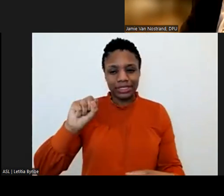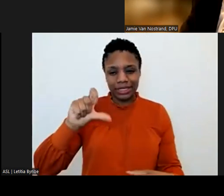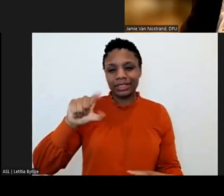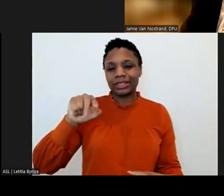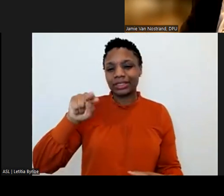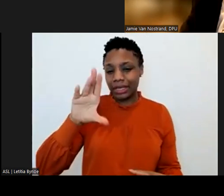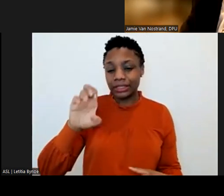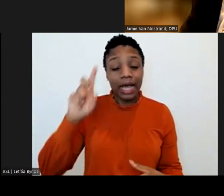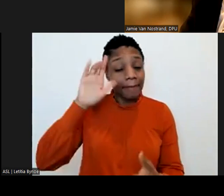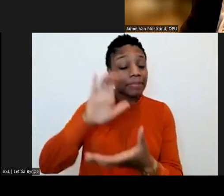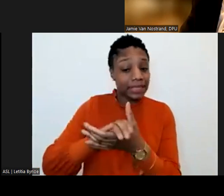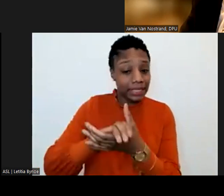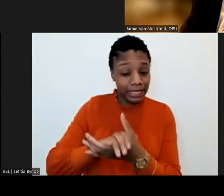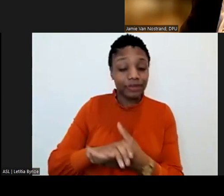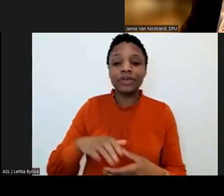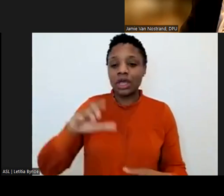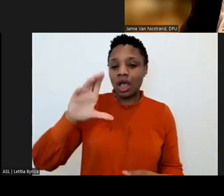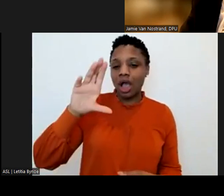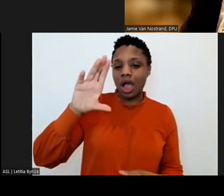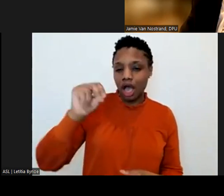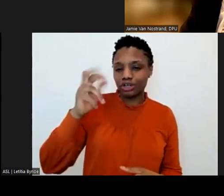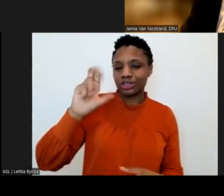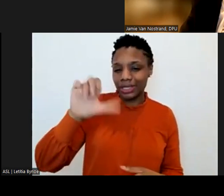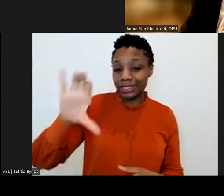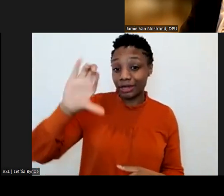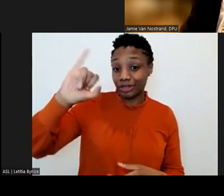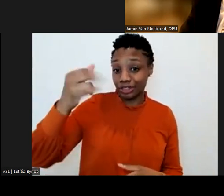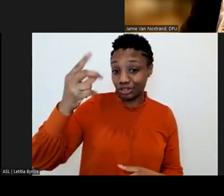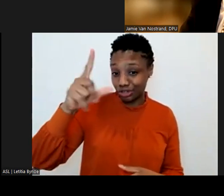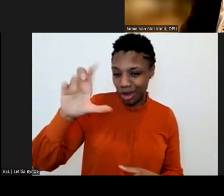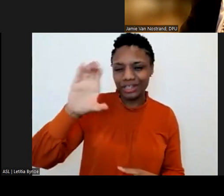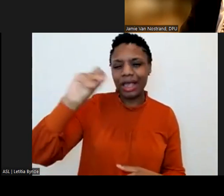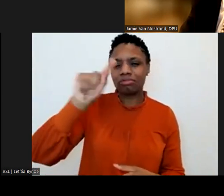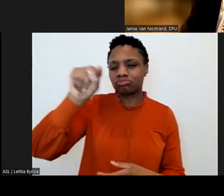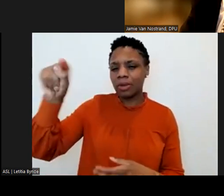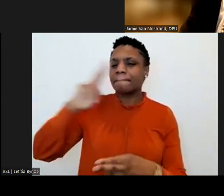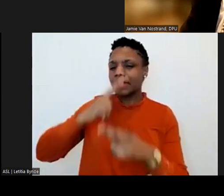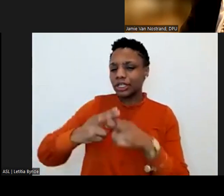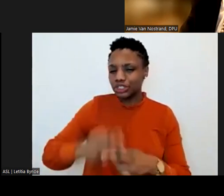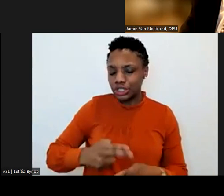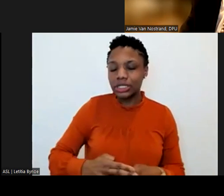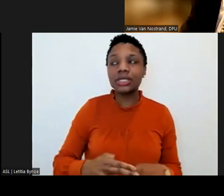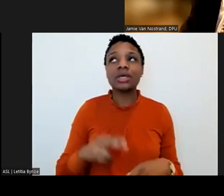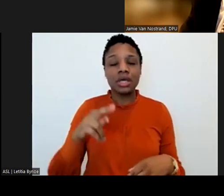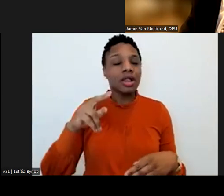adaptabilidad entiendo que el subsecretario George y el comisionario